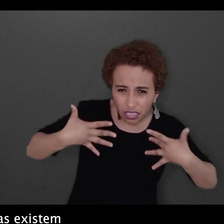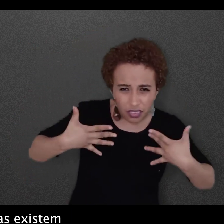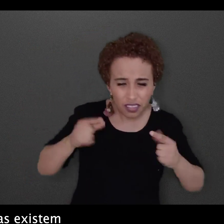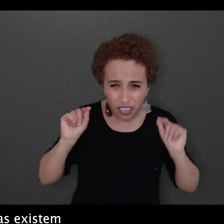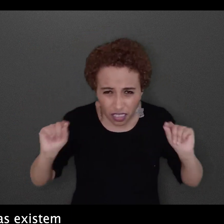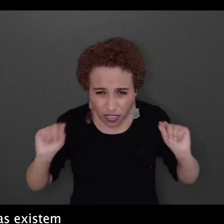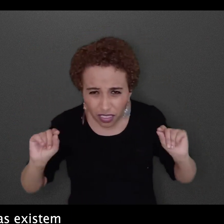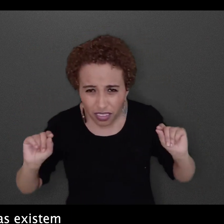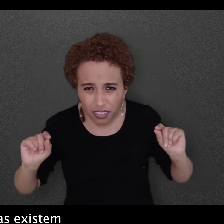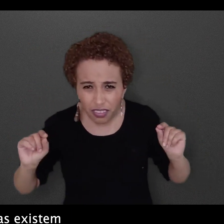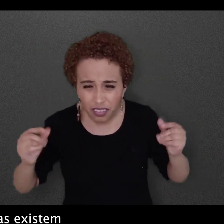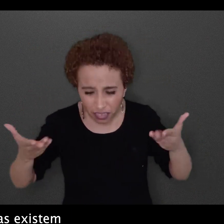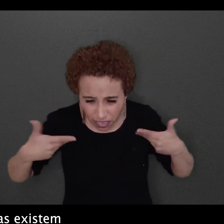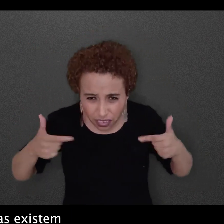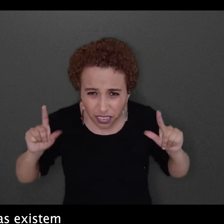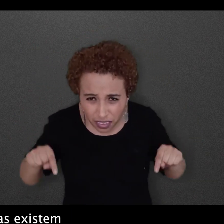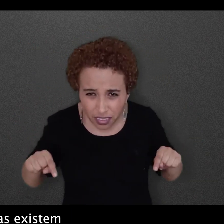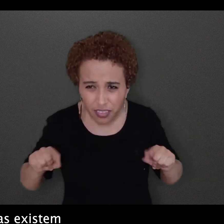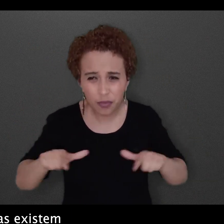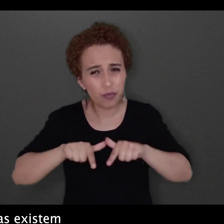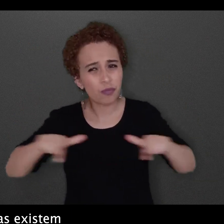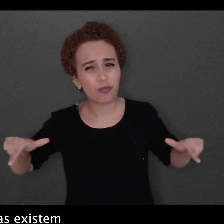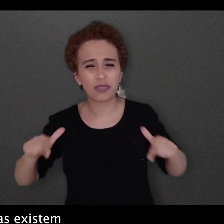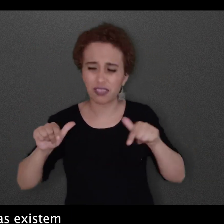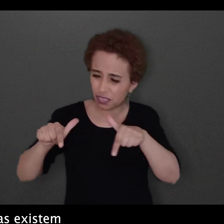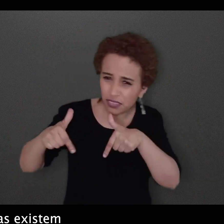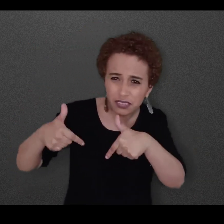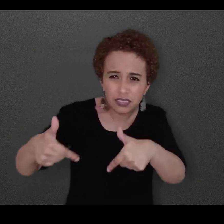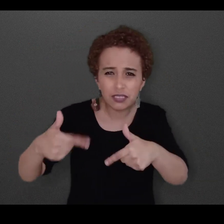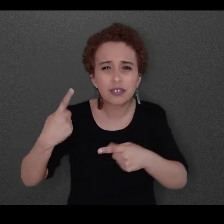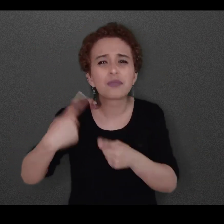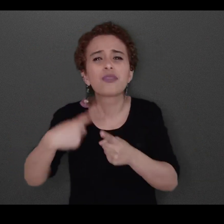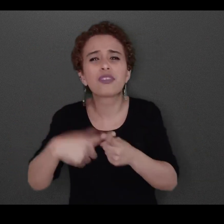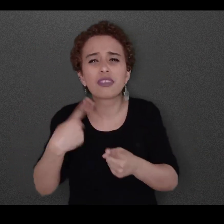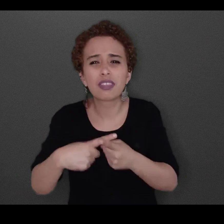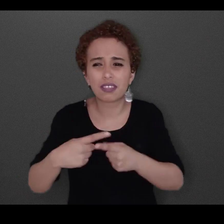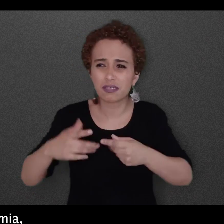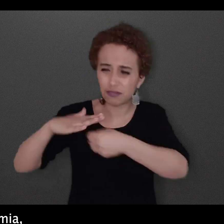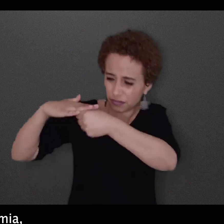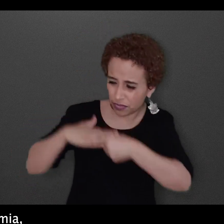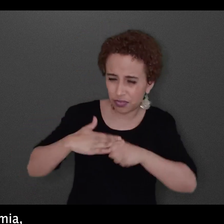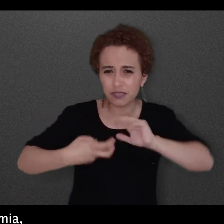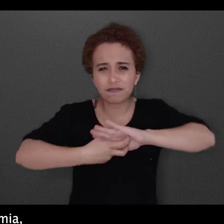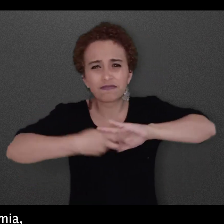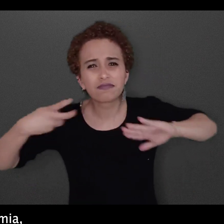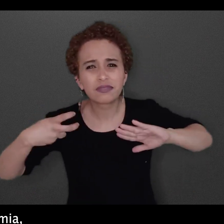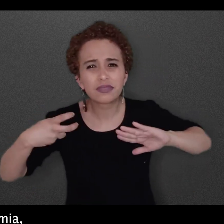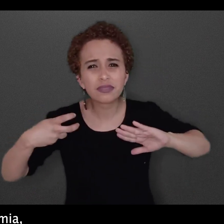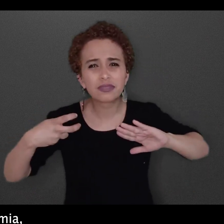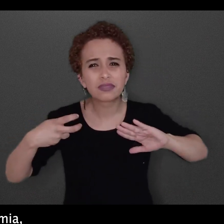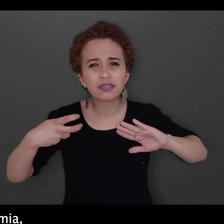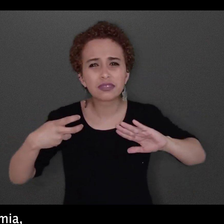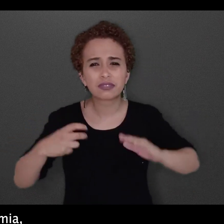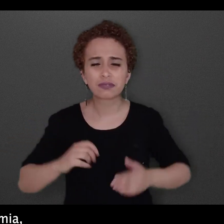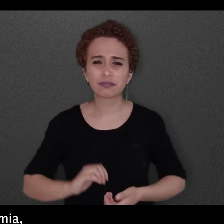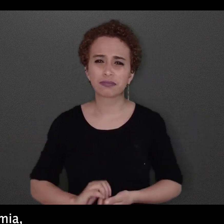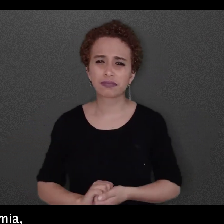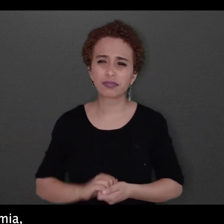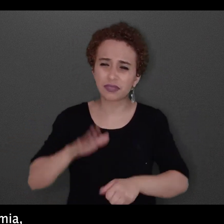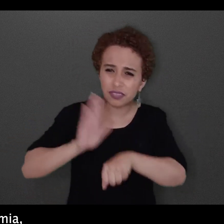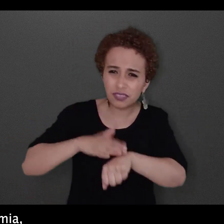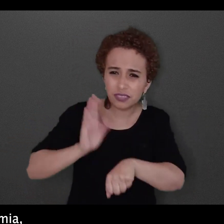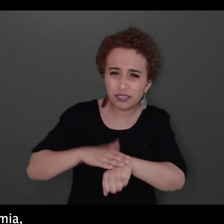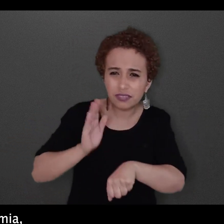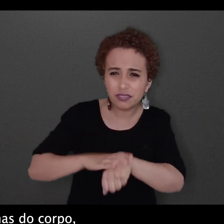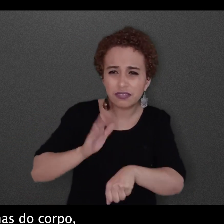Ações afirmativas existem porque existe discriminação. A autonomia, que é a garantia